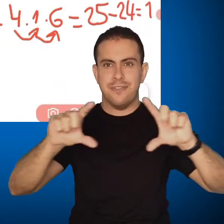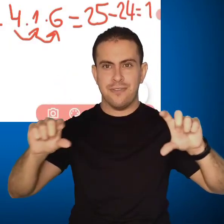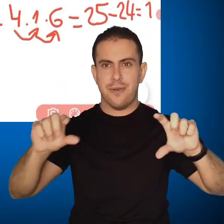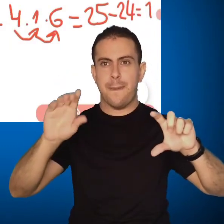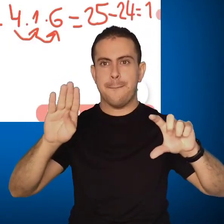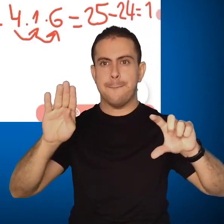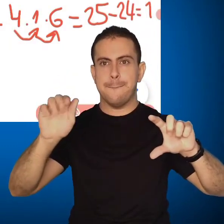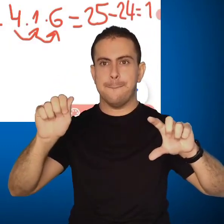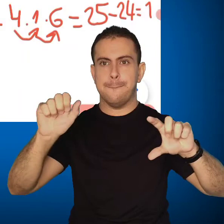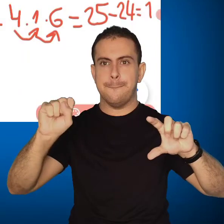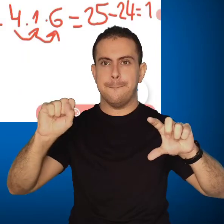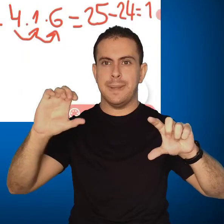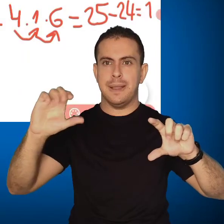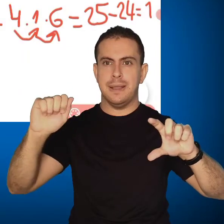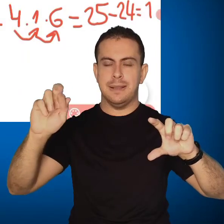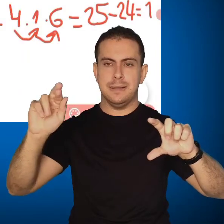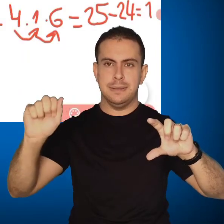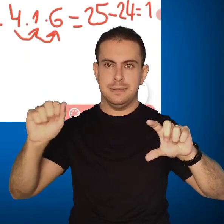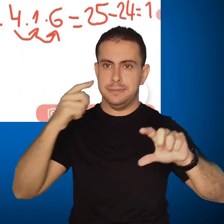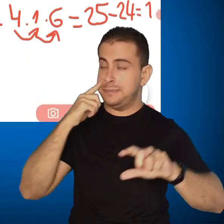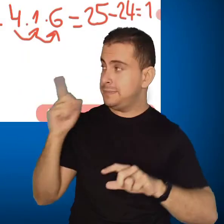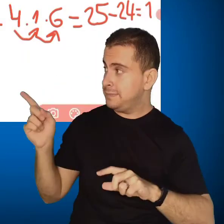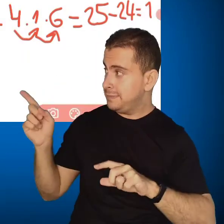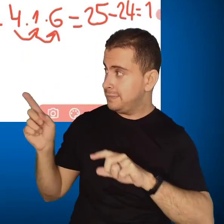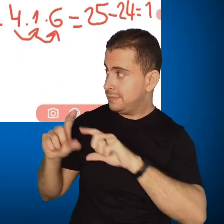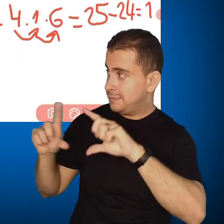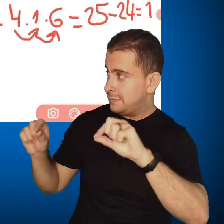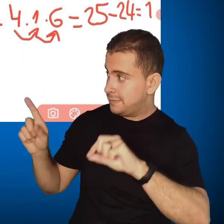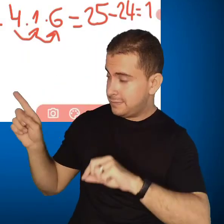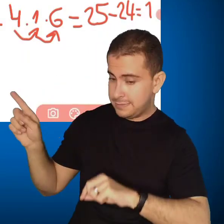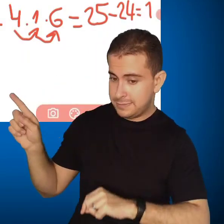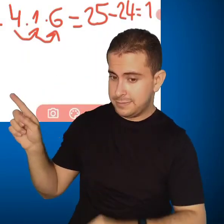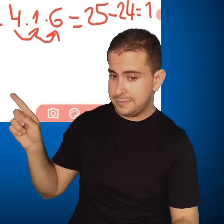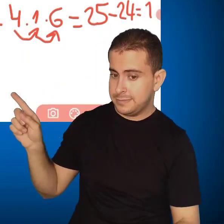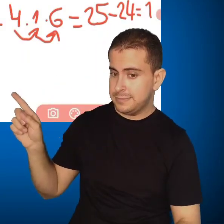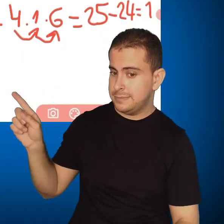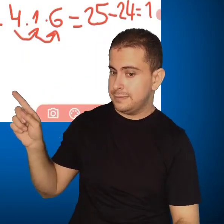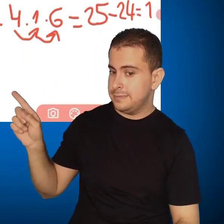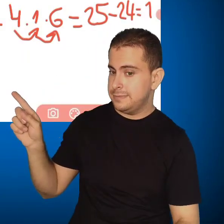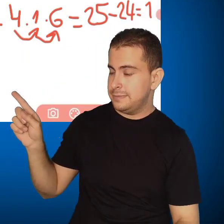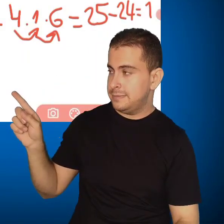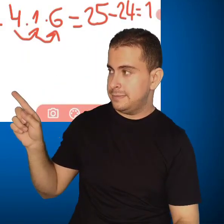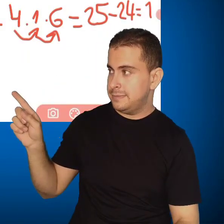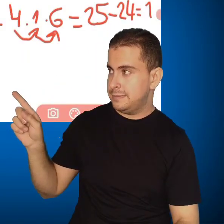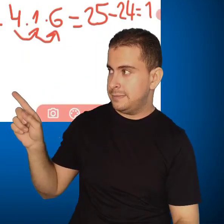menos b, não é? Mais ou menos a raiz quadrada do delta,